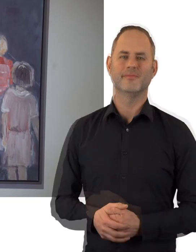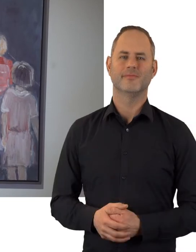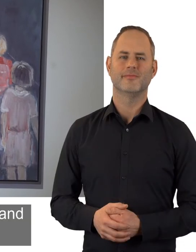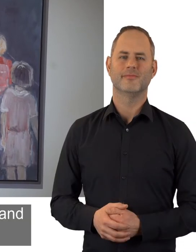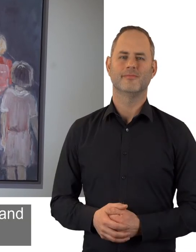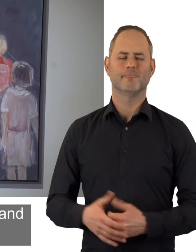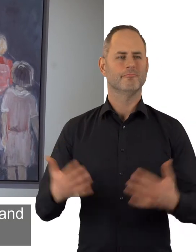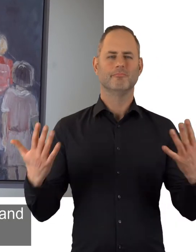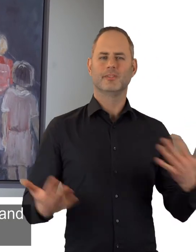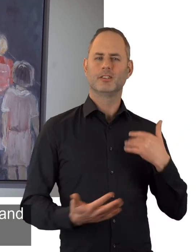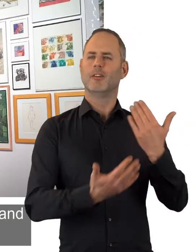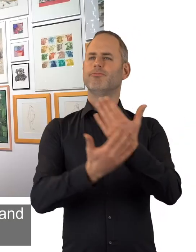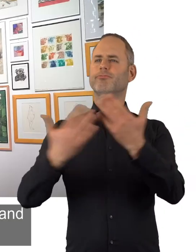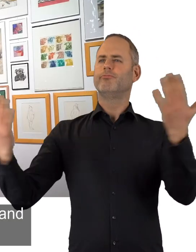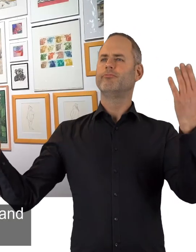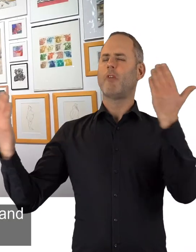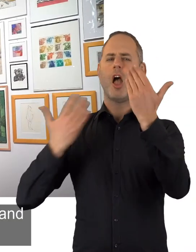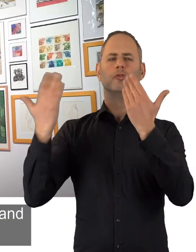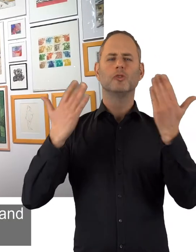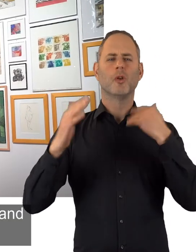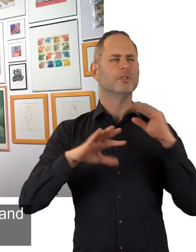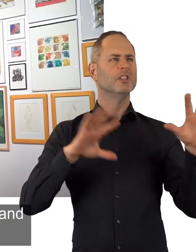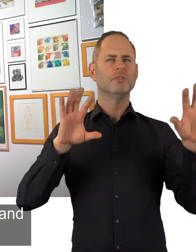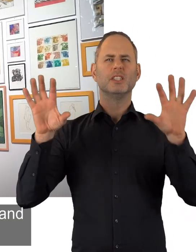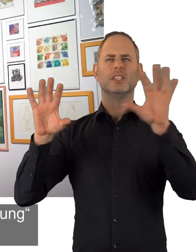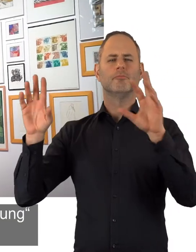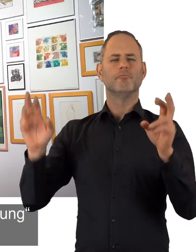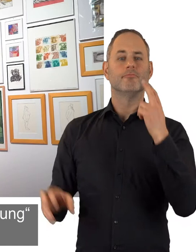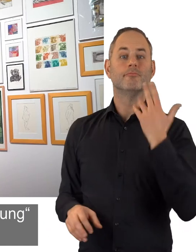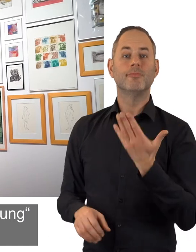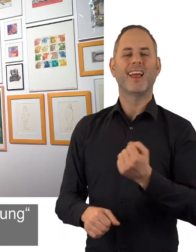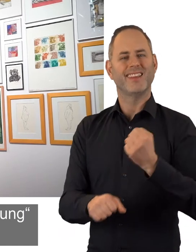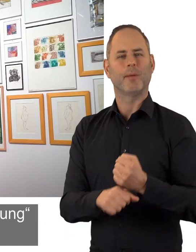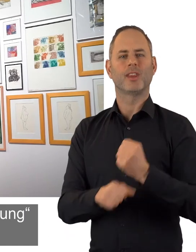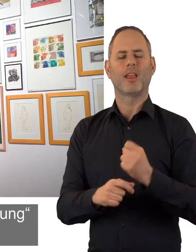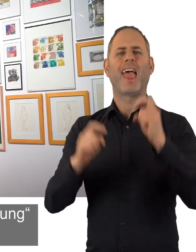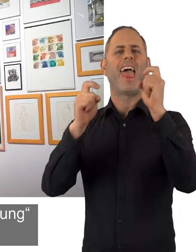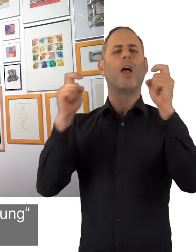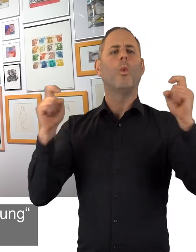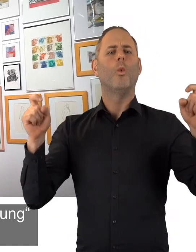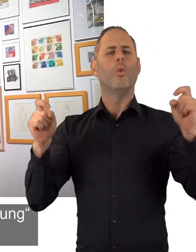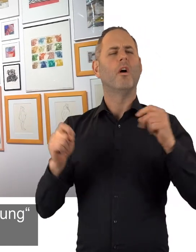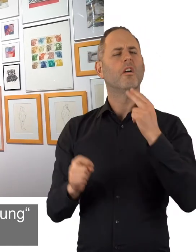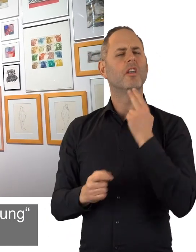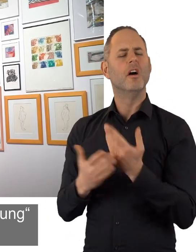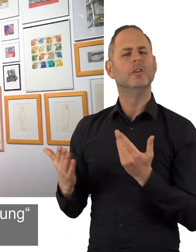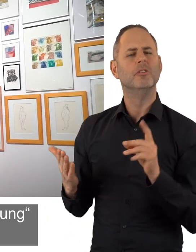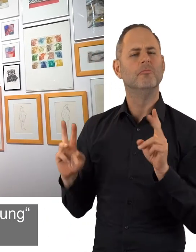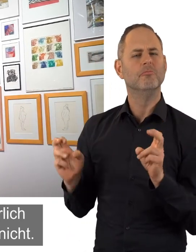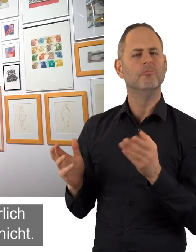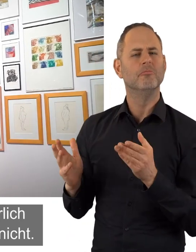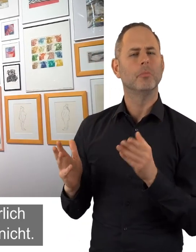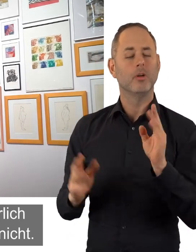Wir stehen hier vor einer Wand in der Ausstellung, die wir Kemptner Hängung bezeichnet haben.